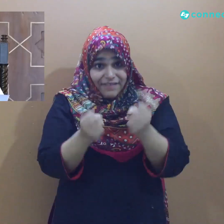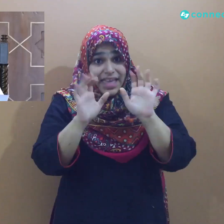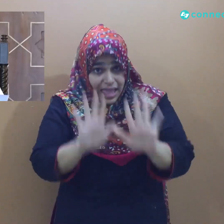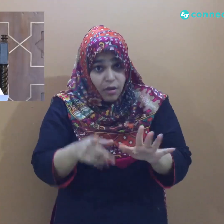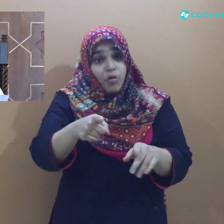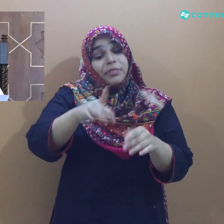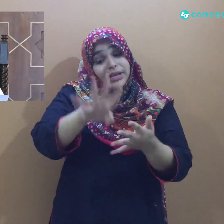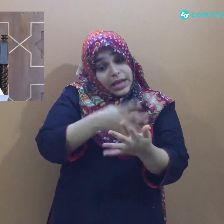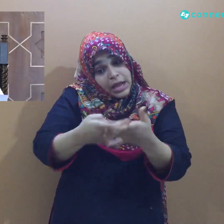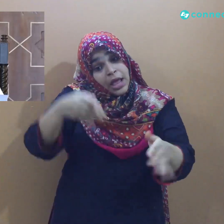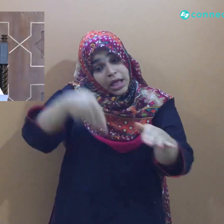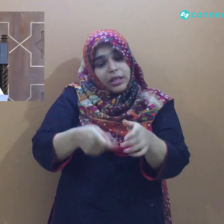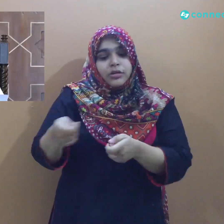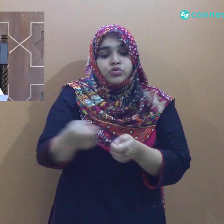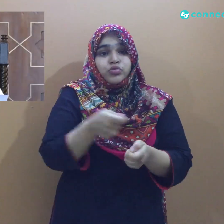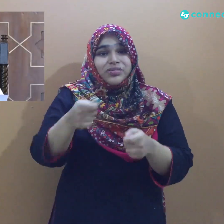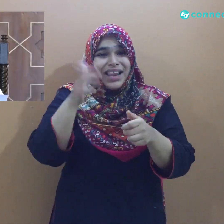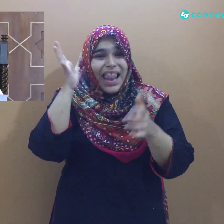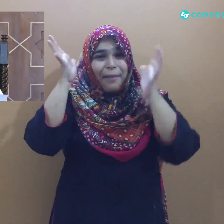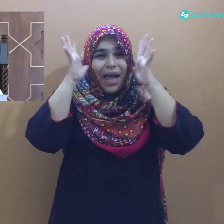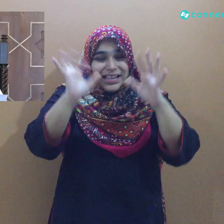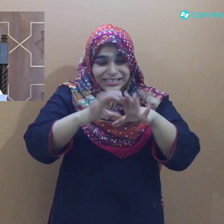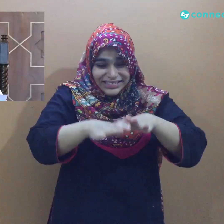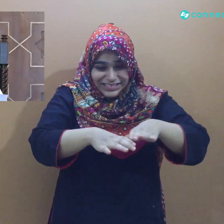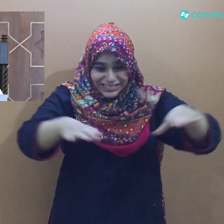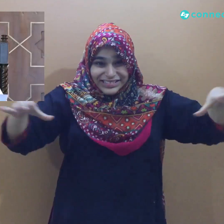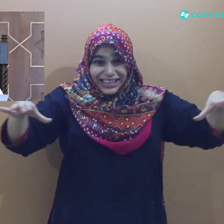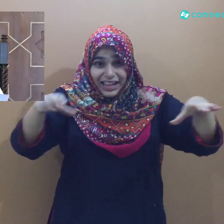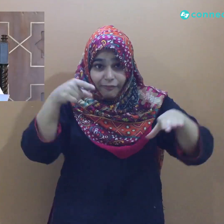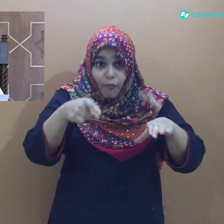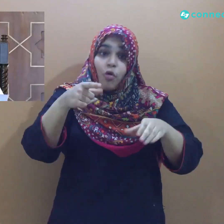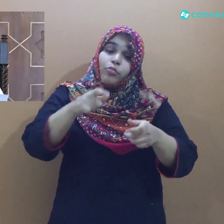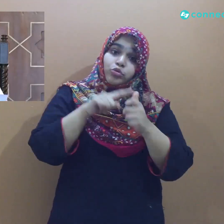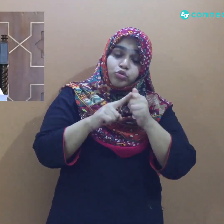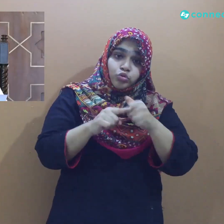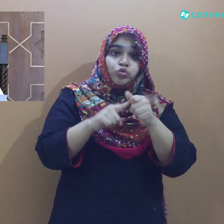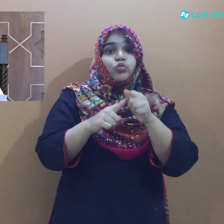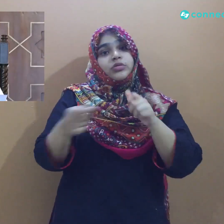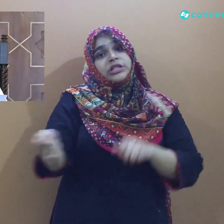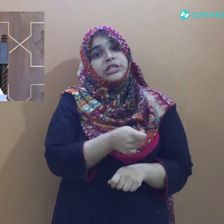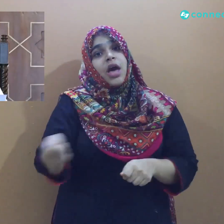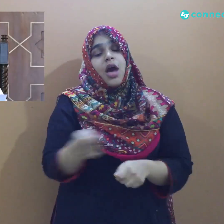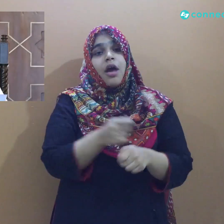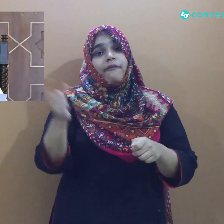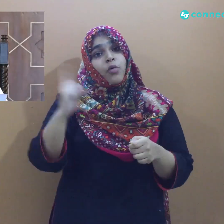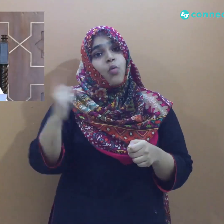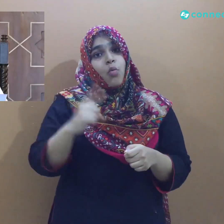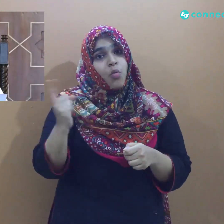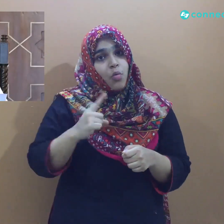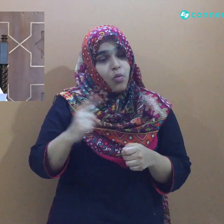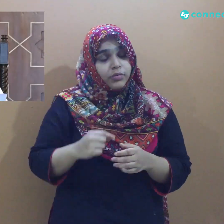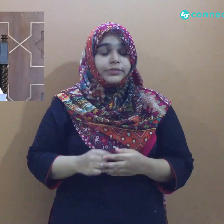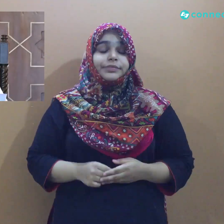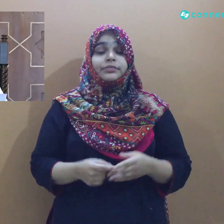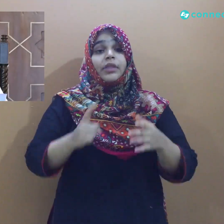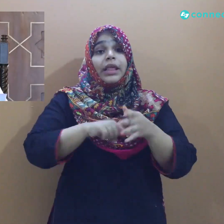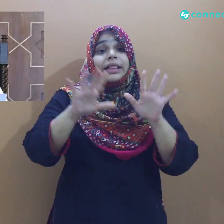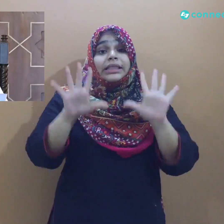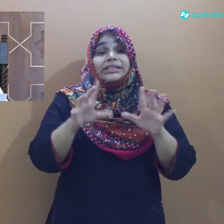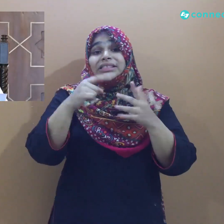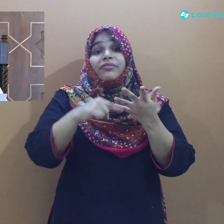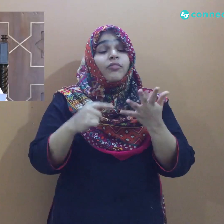وہاں چٹائی کے اوپر جہاں نماز ہوتی ہے وہاں چٹائی پر بھی اسی محلول کا چھڑکاؤ کیا جائے۔ 10واں نمبر نقطہ